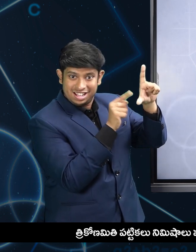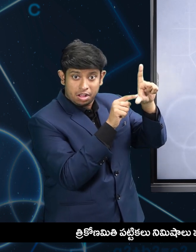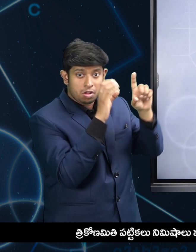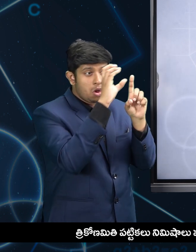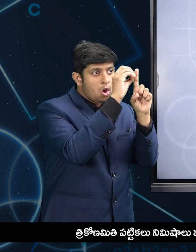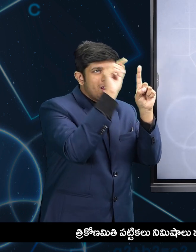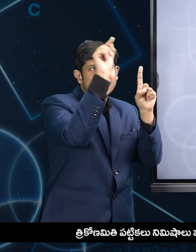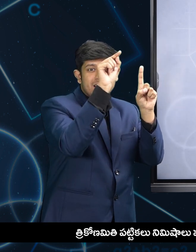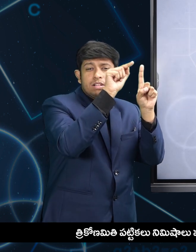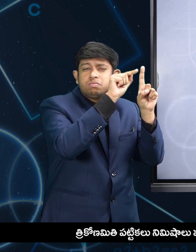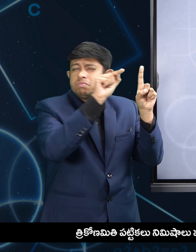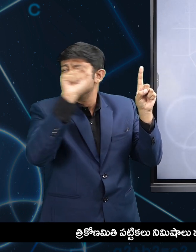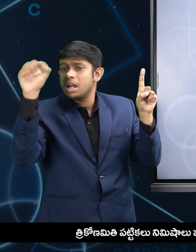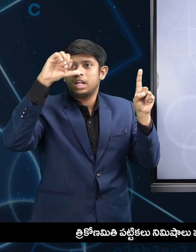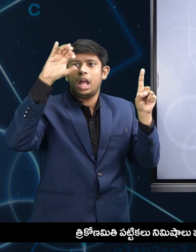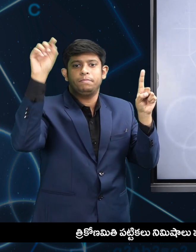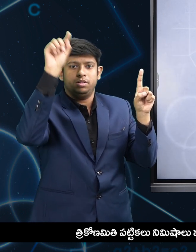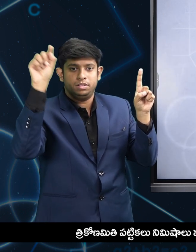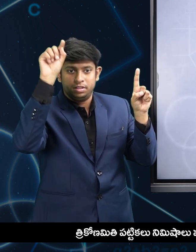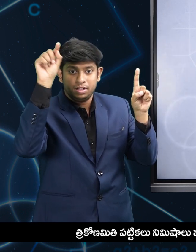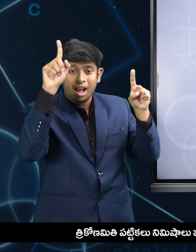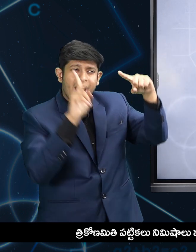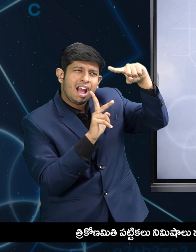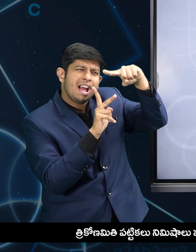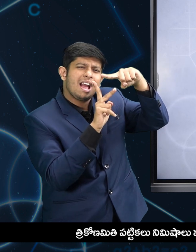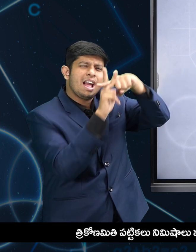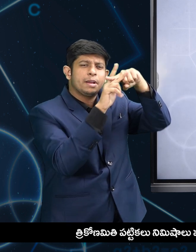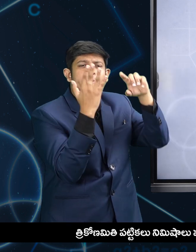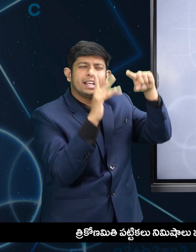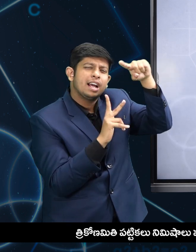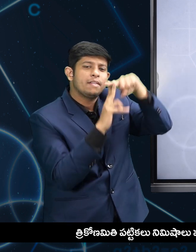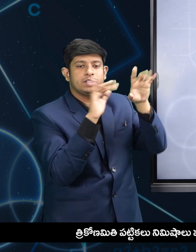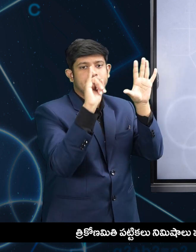నుండి 90 డిగ్రీల వరకు కోణాలకు విలువలను అందిస్తాయి.